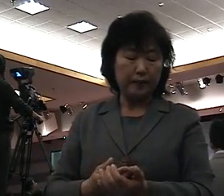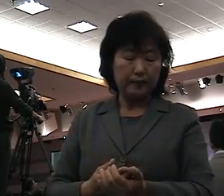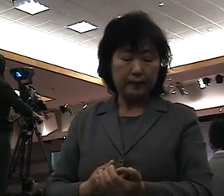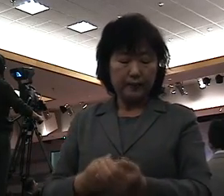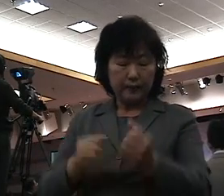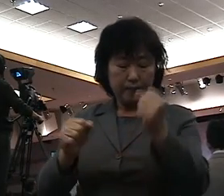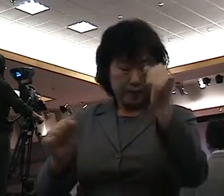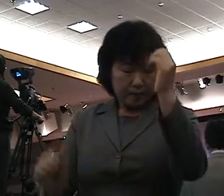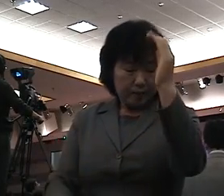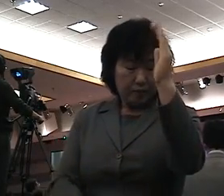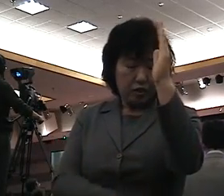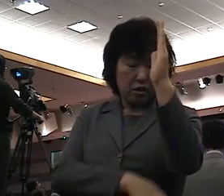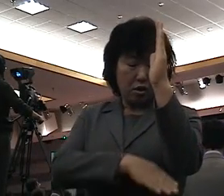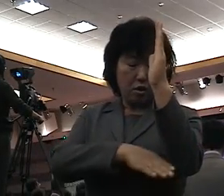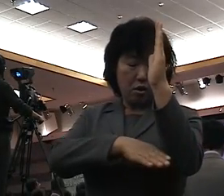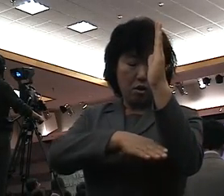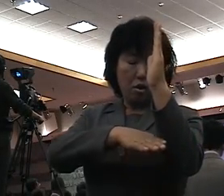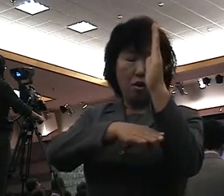채우소서.